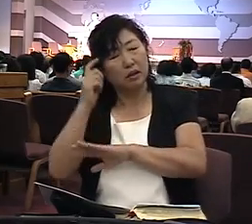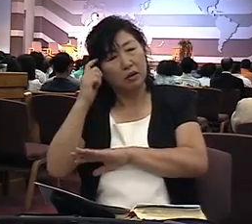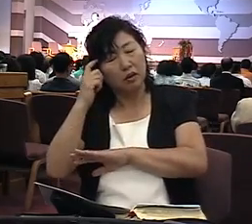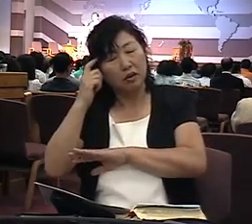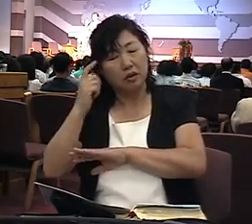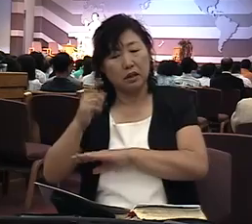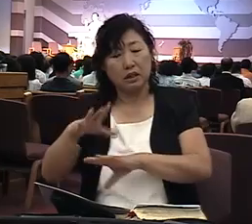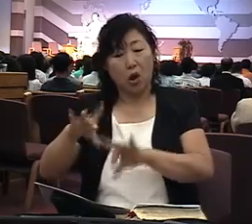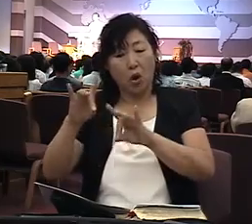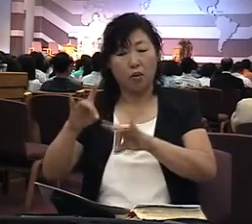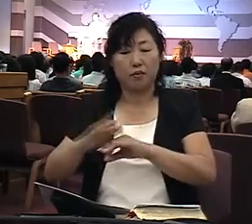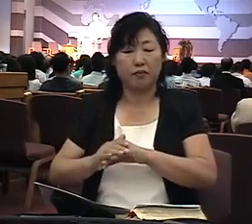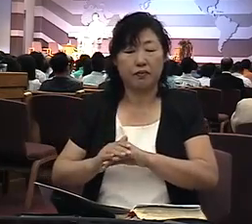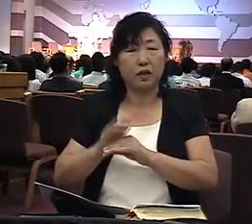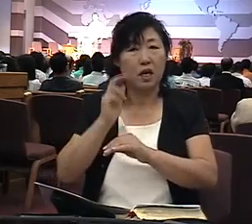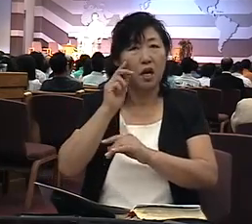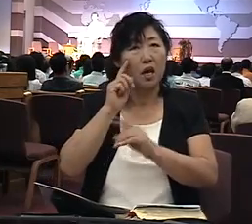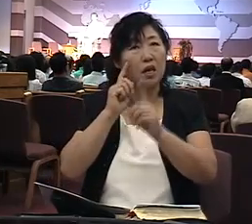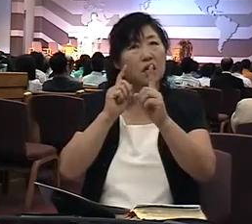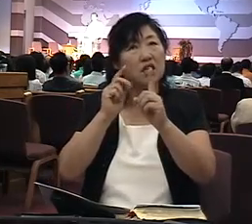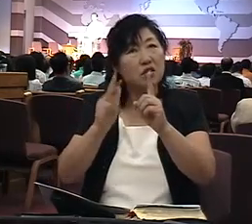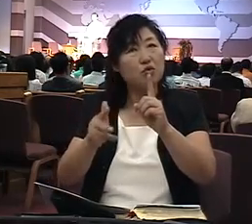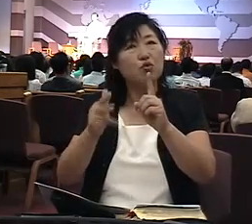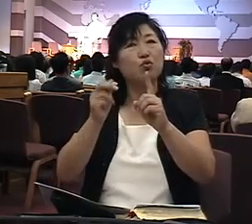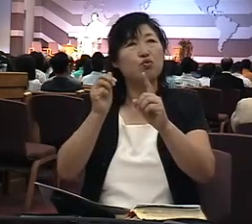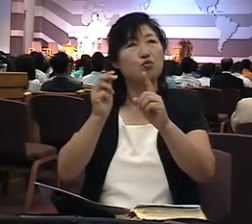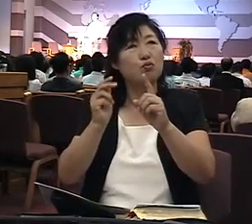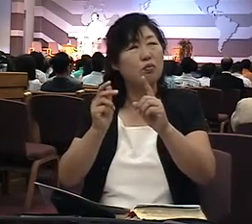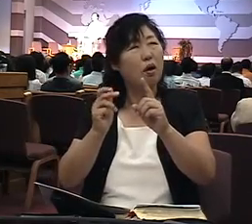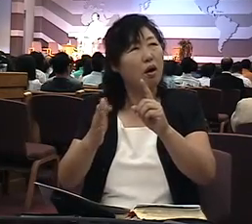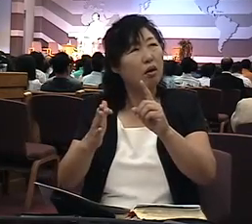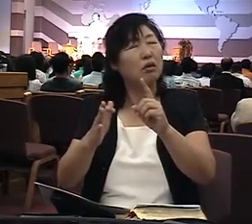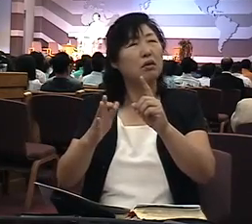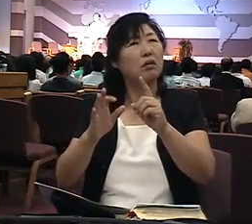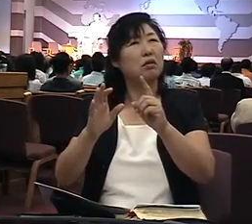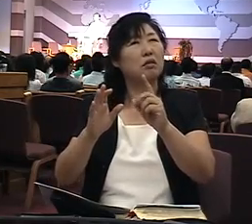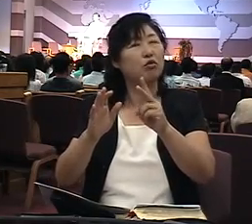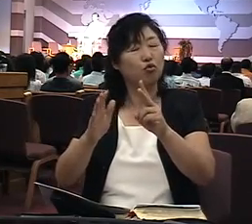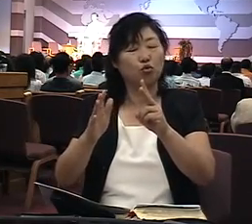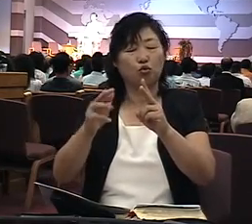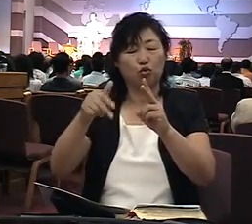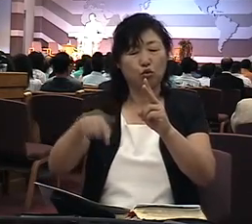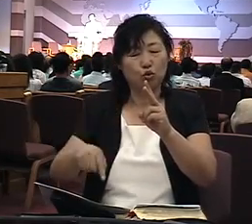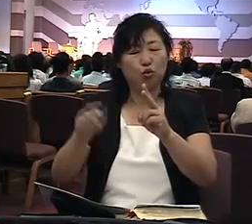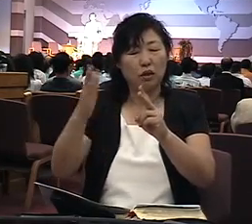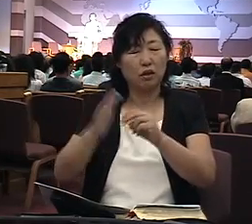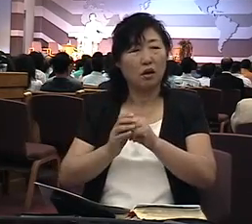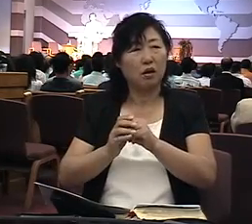한 1주, 2주, 3주 동안 너무나 방어적인 수동적인 목소리만 대답만 하더라고요.